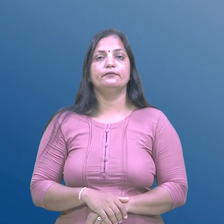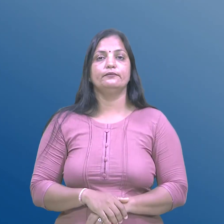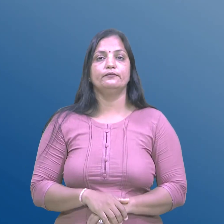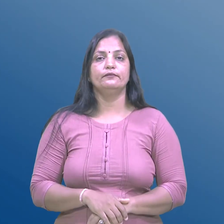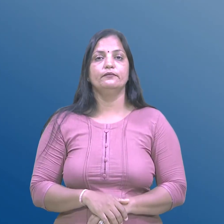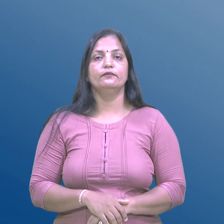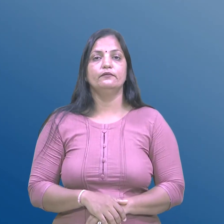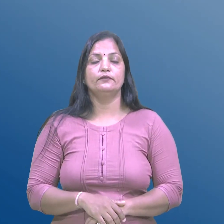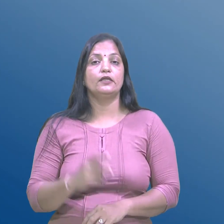બેંક લોન,